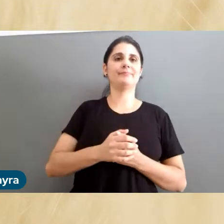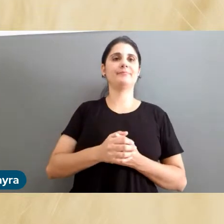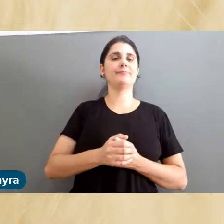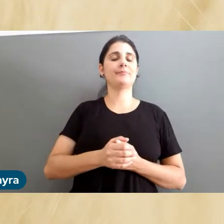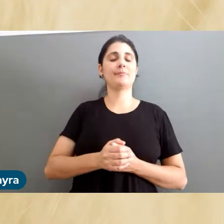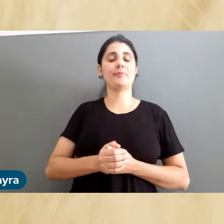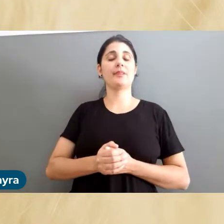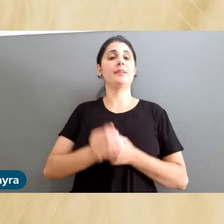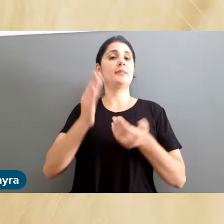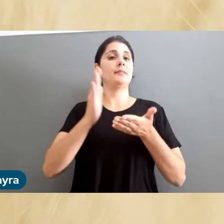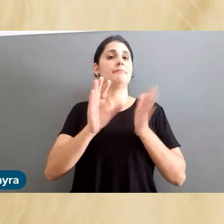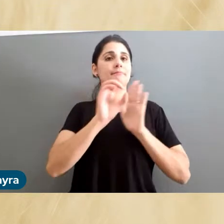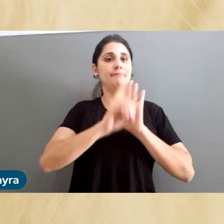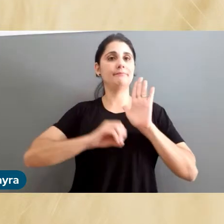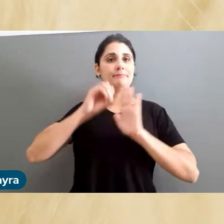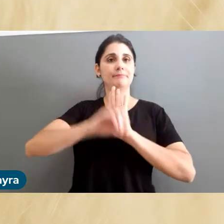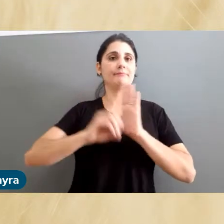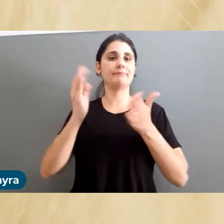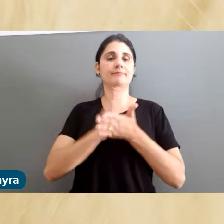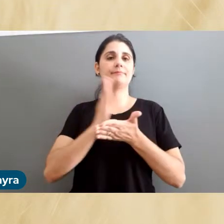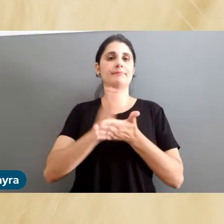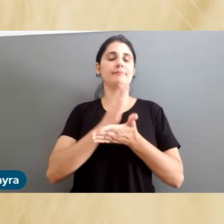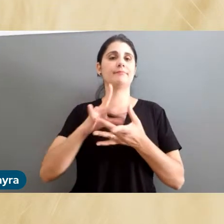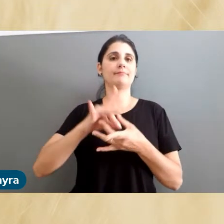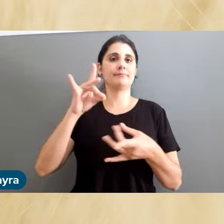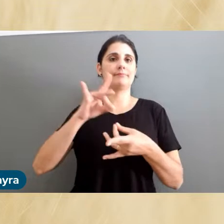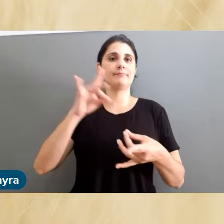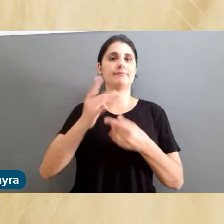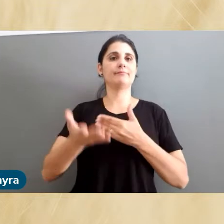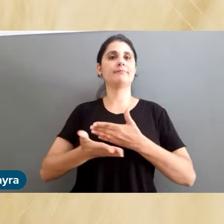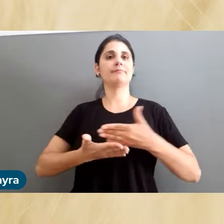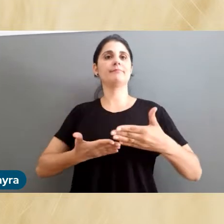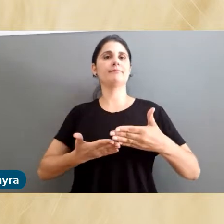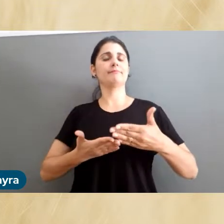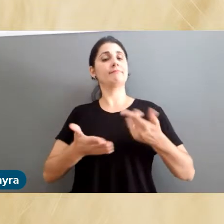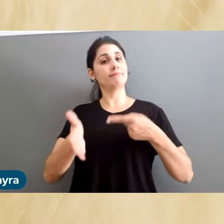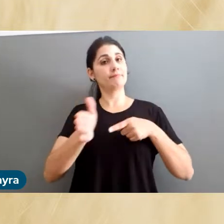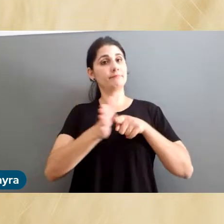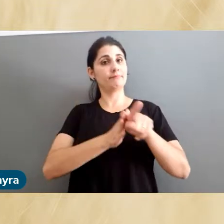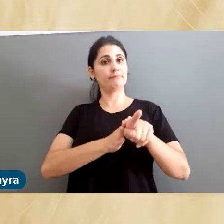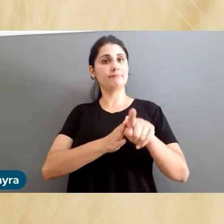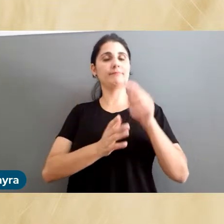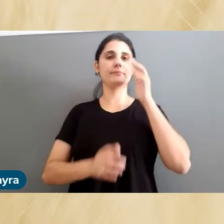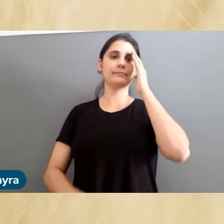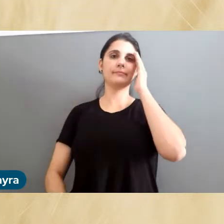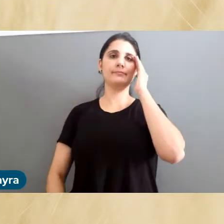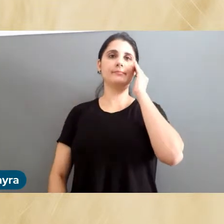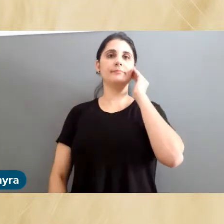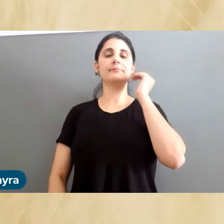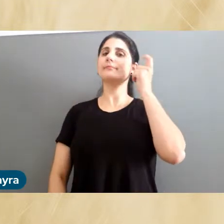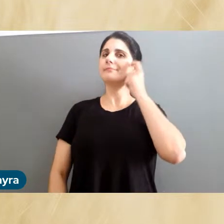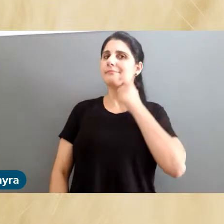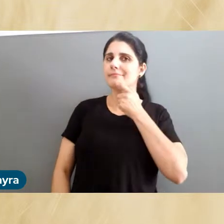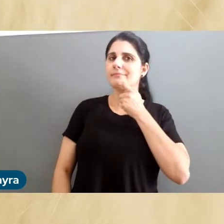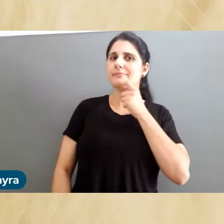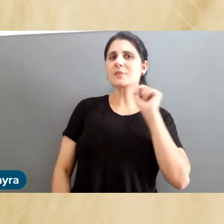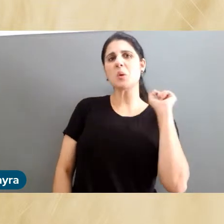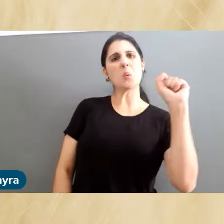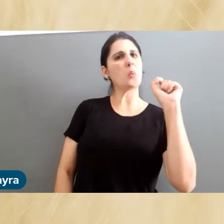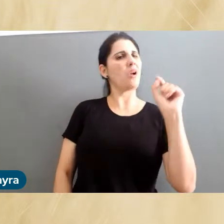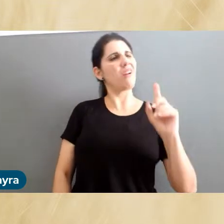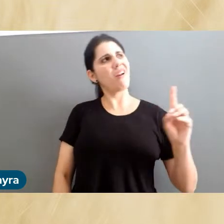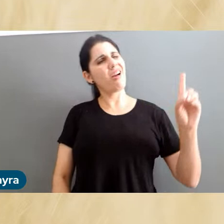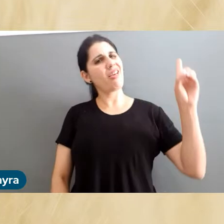básica da doutrina espírita, o Livro dos Espíritos, começa com uma pergunta. Kardec indaga o que é Deus? E